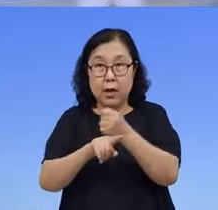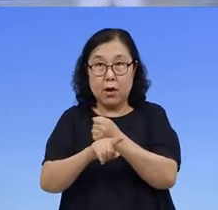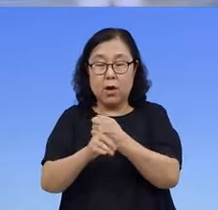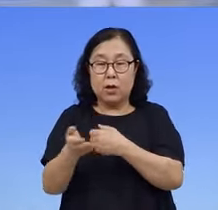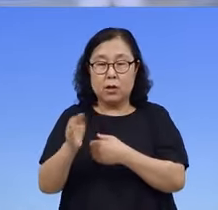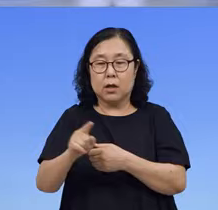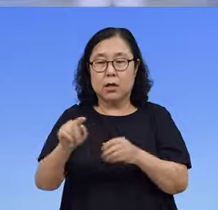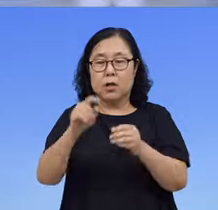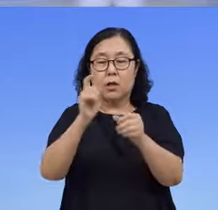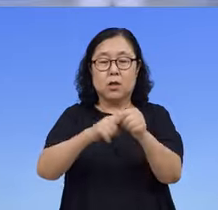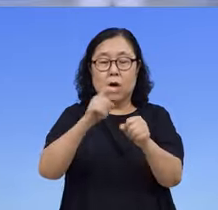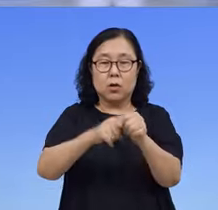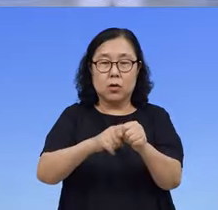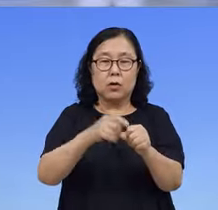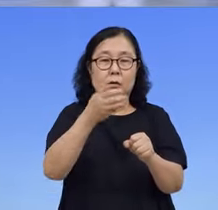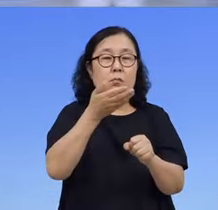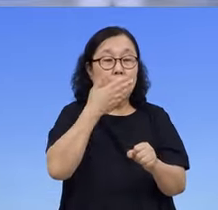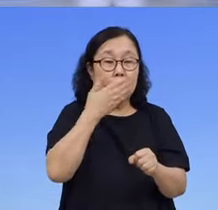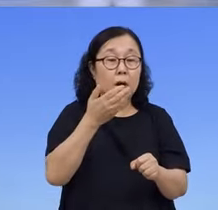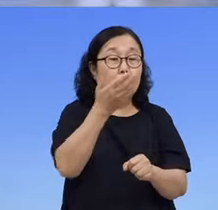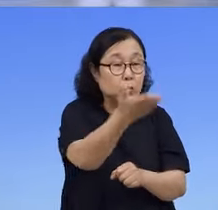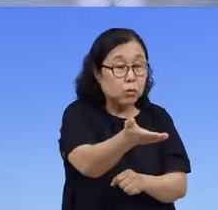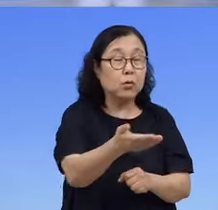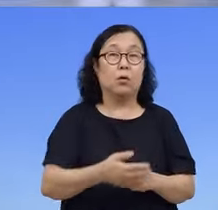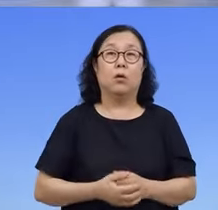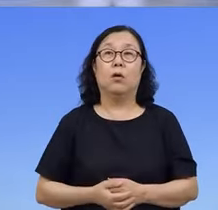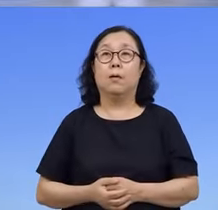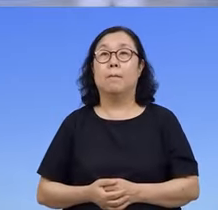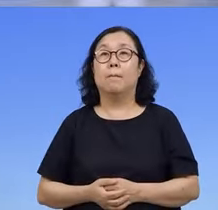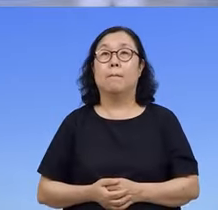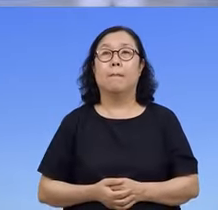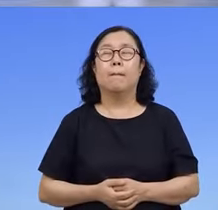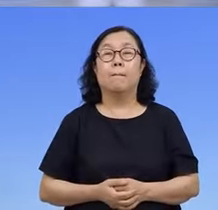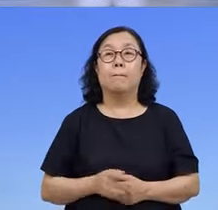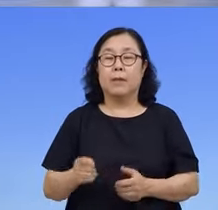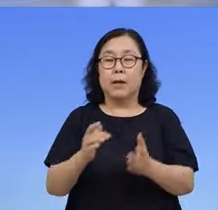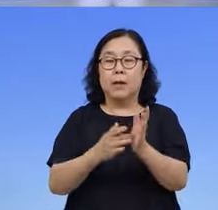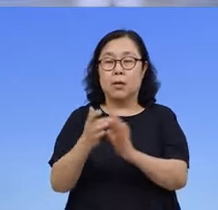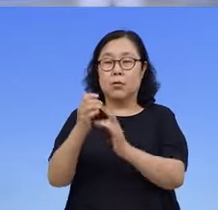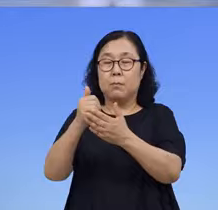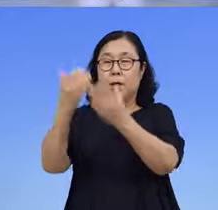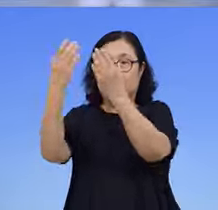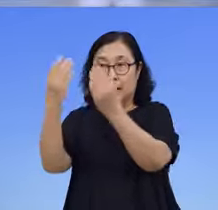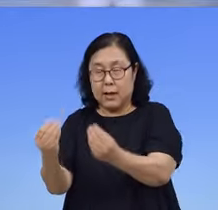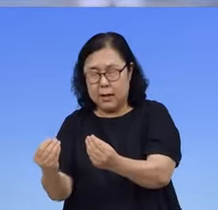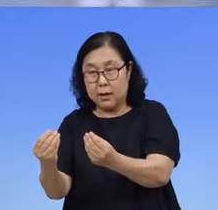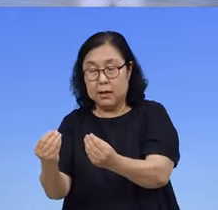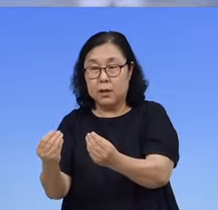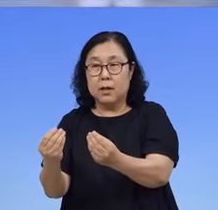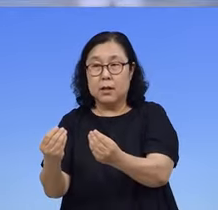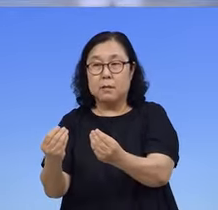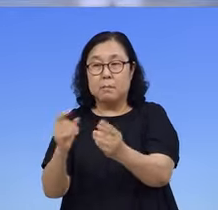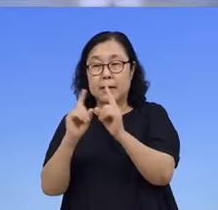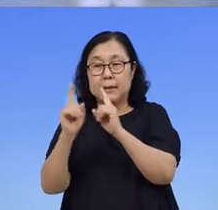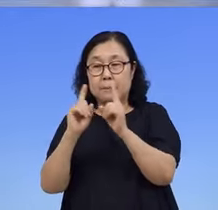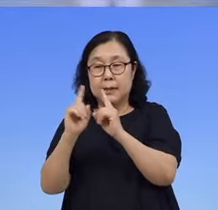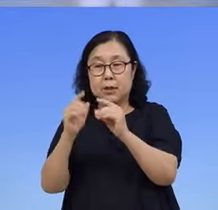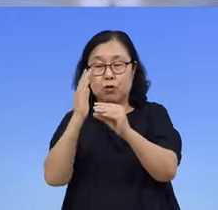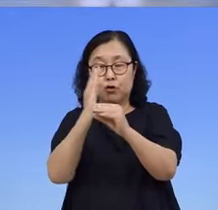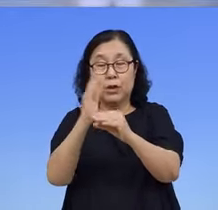아닙니까? 그런데 이 진설병을 막 내준 거예요. 그런데 지금 예수님이 이 예를 드시면서 드시는